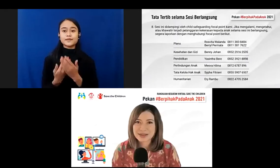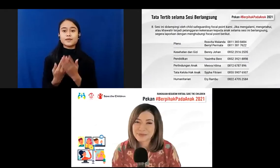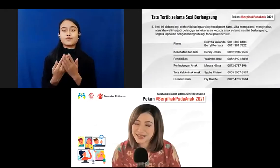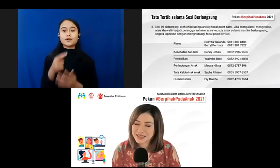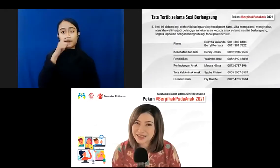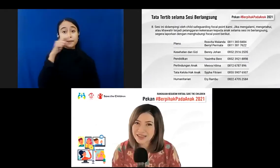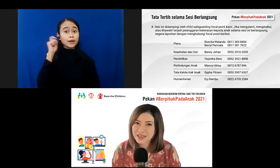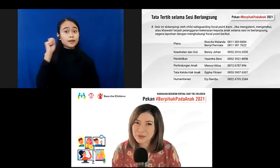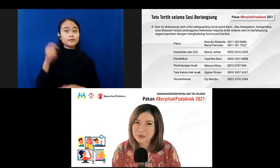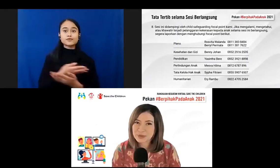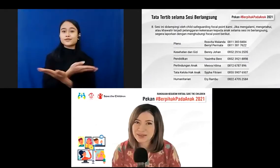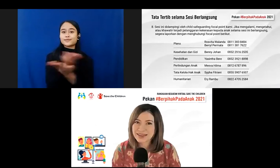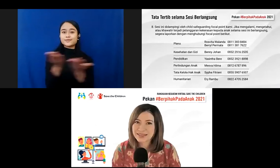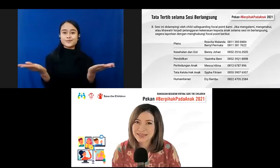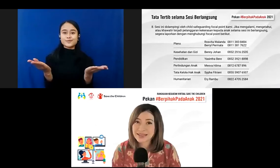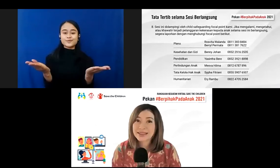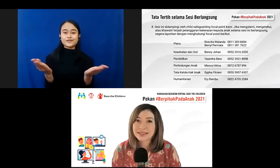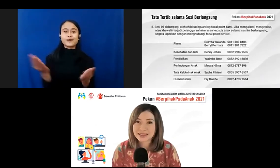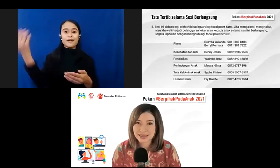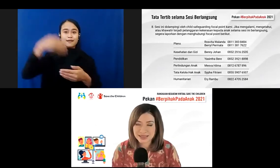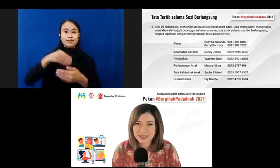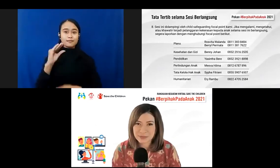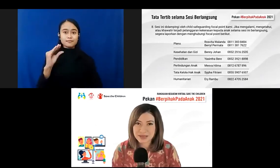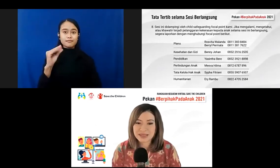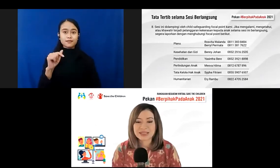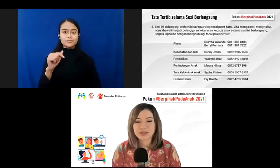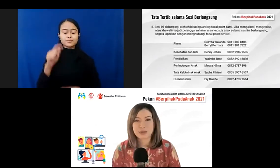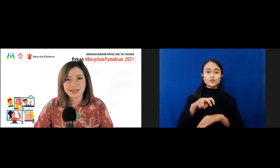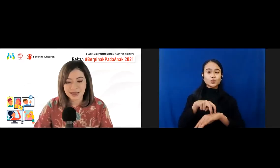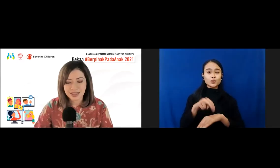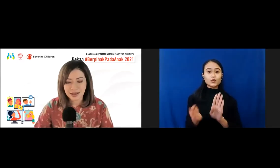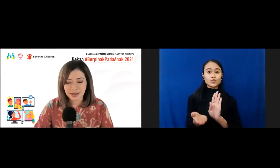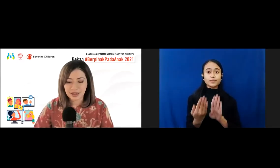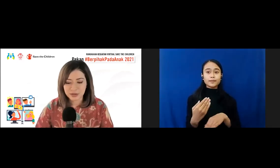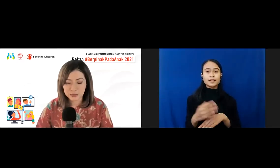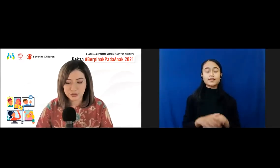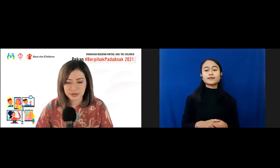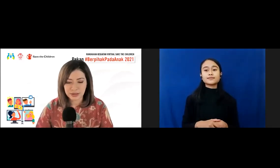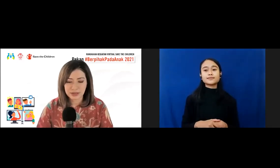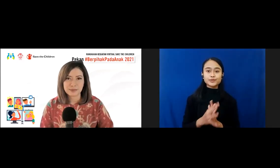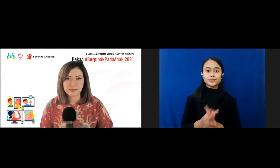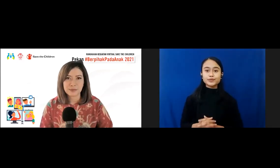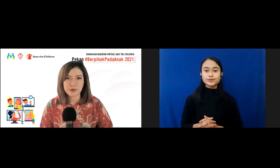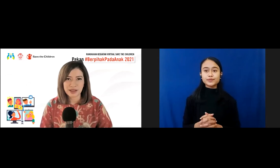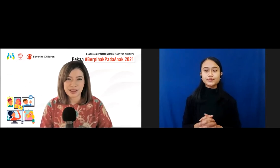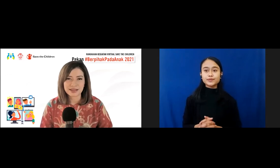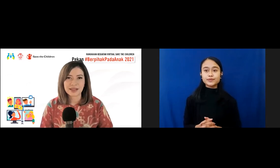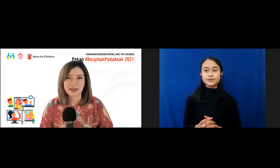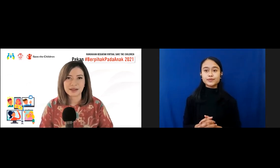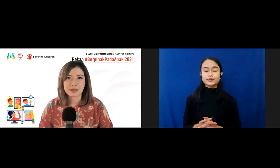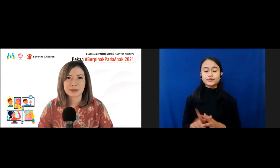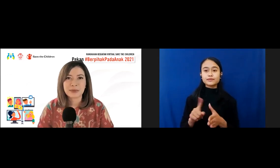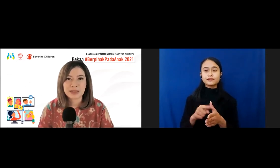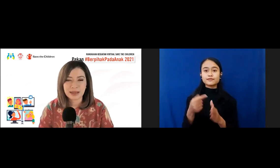pada pagi hari ini untuk menaati tata tertib tersebut. Dan kita akan langsung memulai